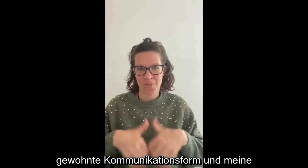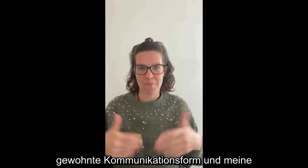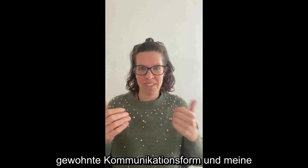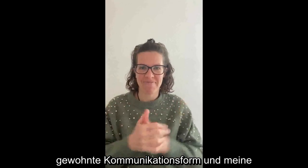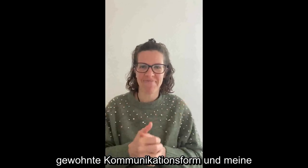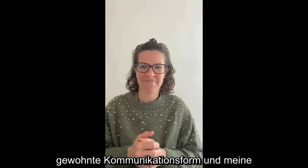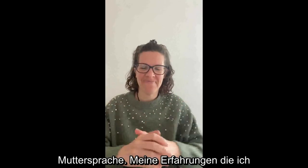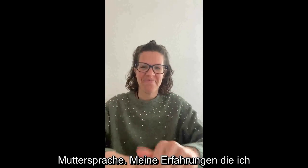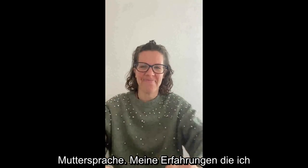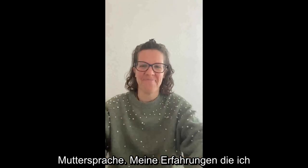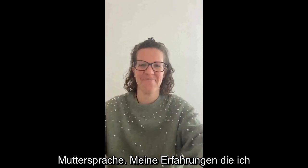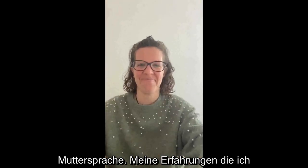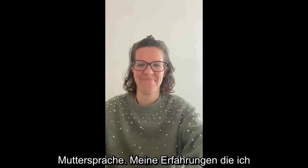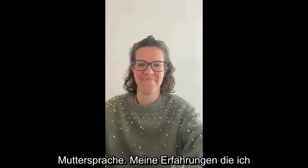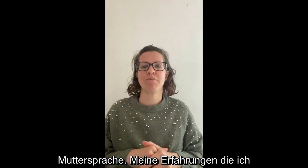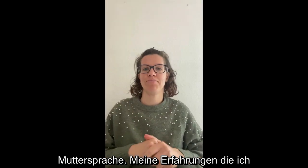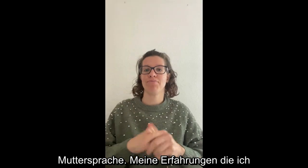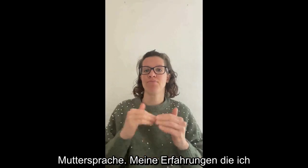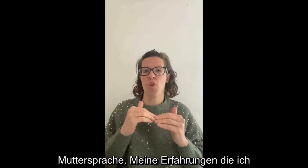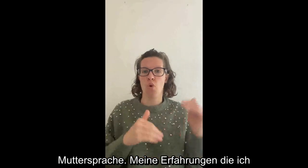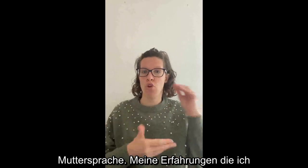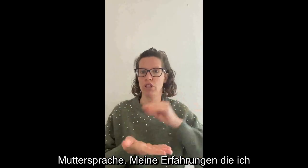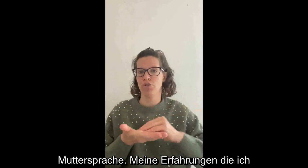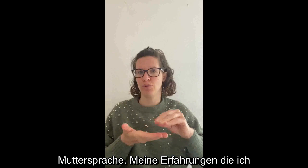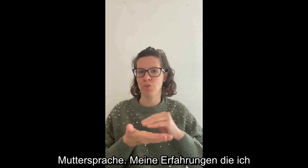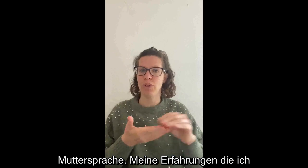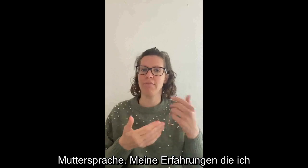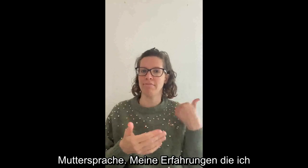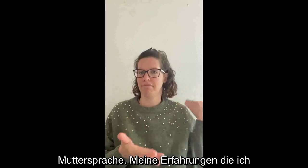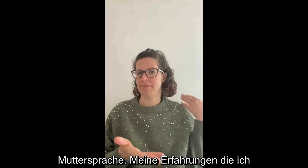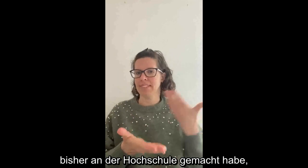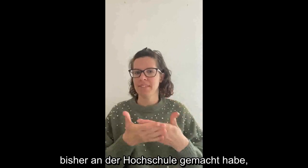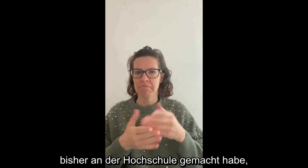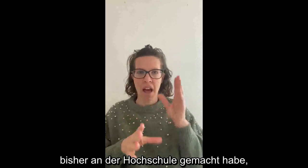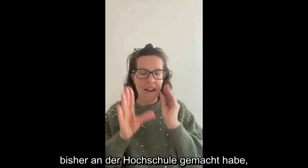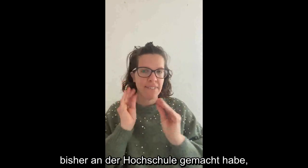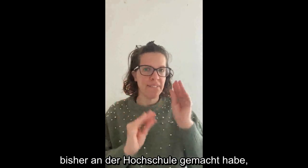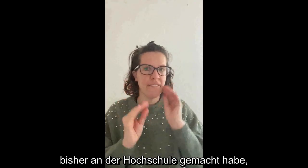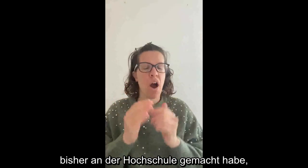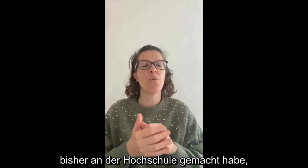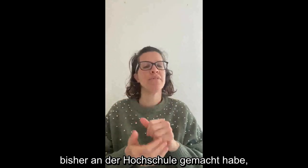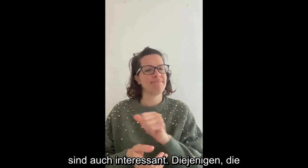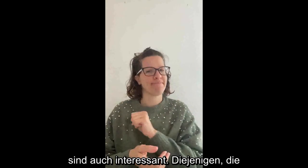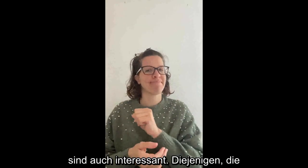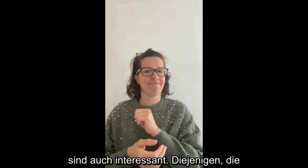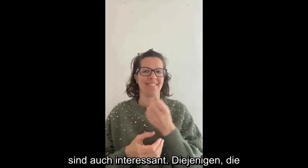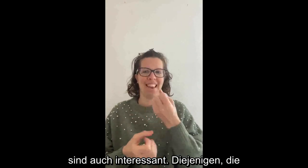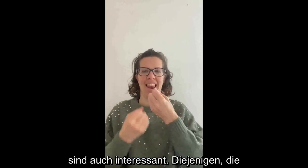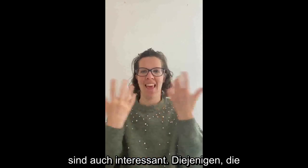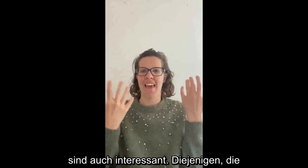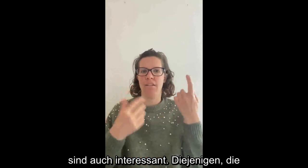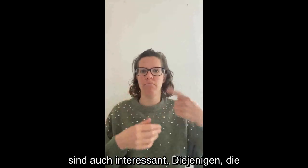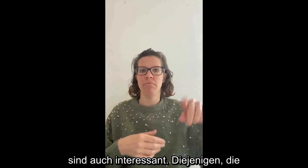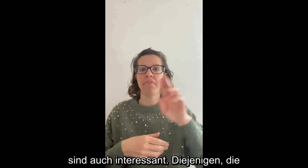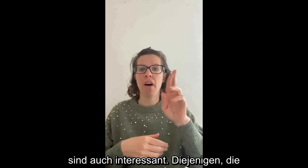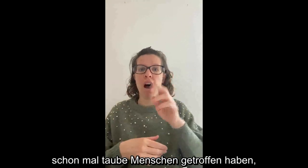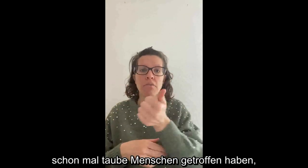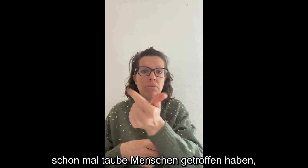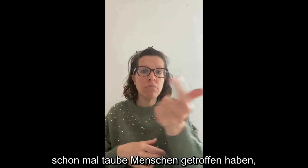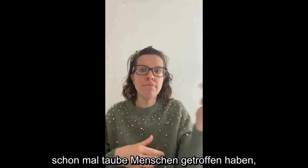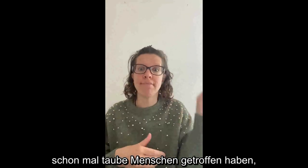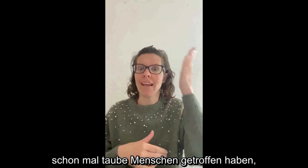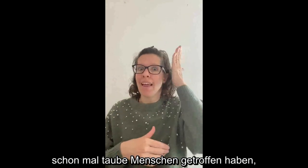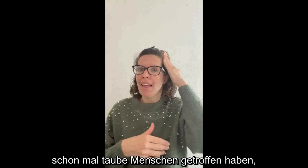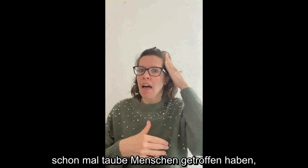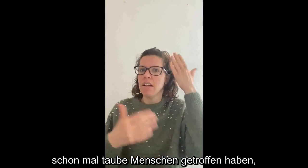Kommunikationsform und meine Muttersprache meine Erfahrungen die ich bisher an der Hochschule gemacht habe sind auch interessant diejenigen